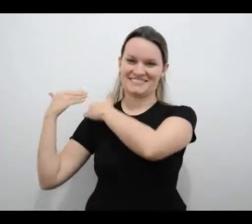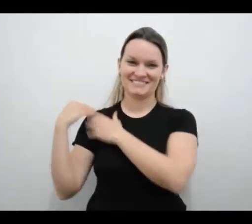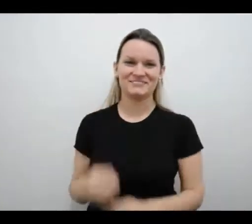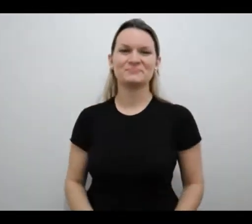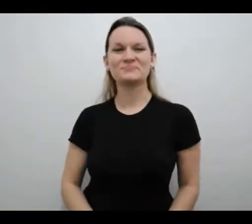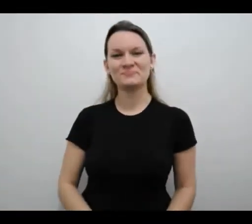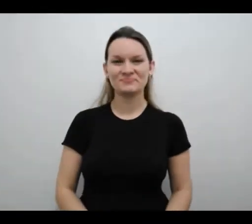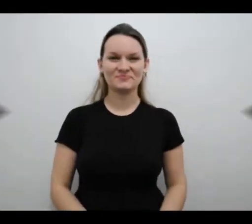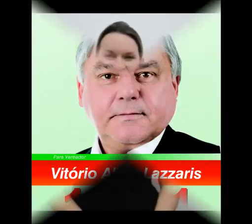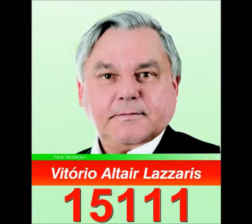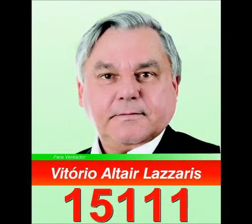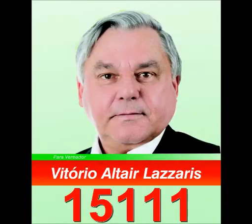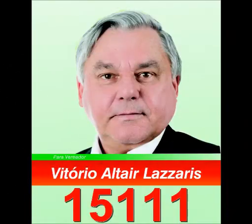pra